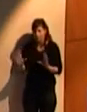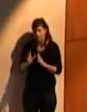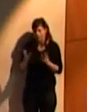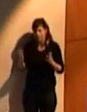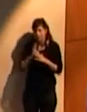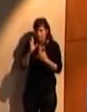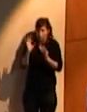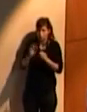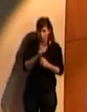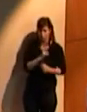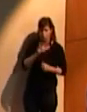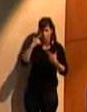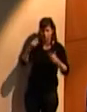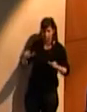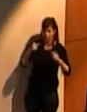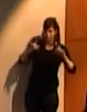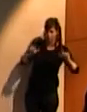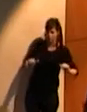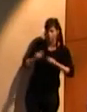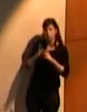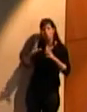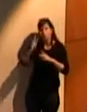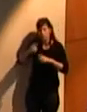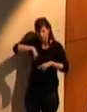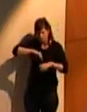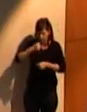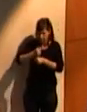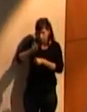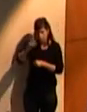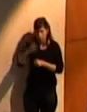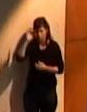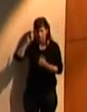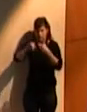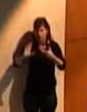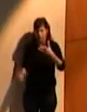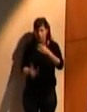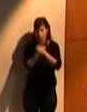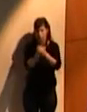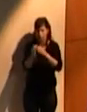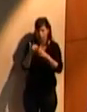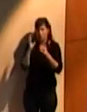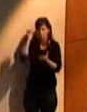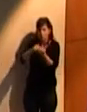nous travaillons principalement sur les questions de l'inclusion, en particulier dans les espaces de la ville.